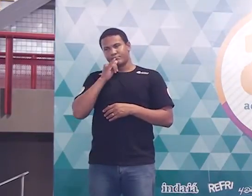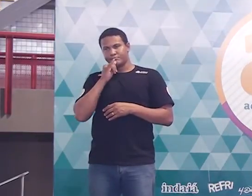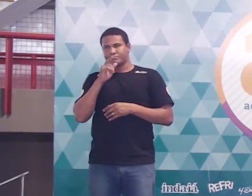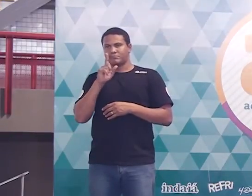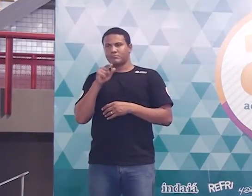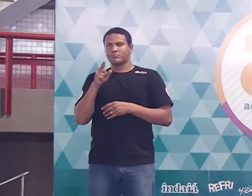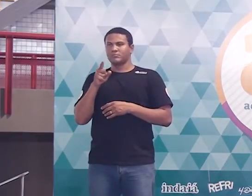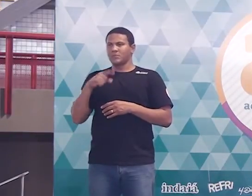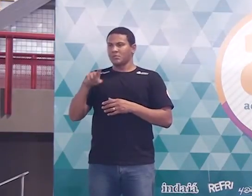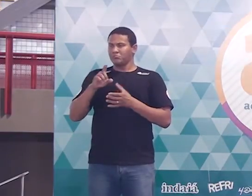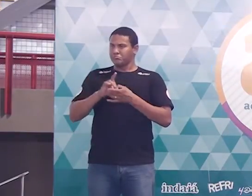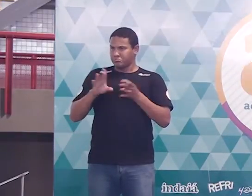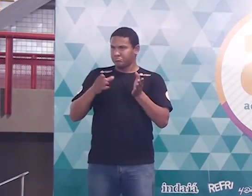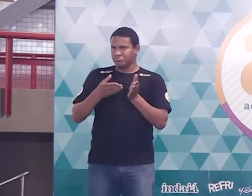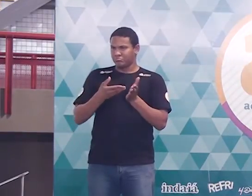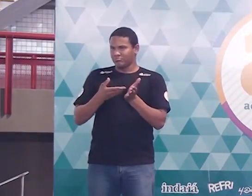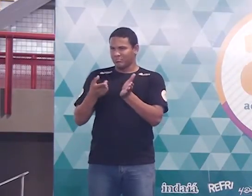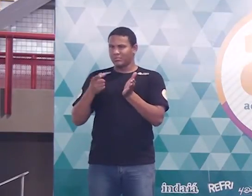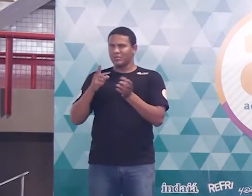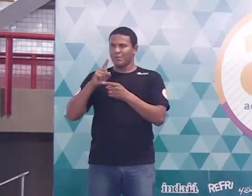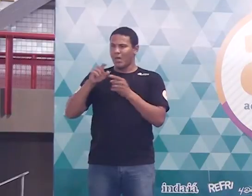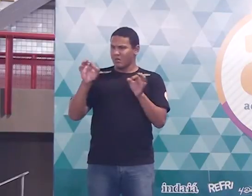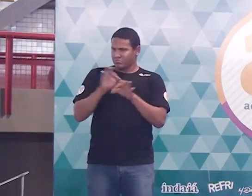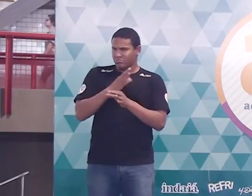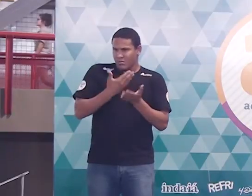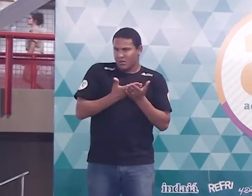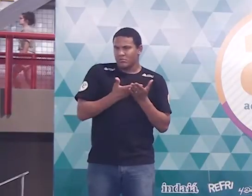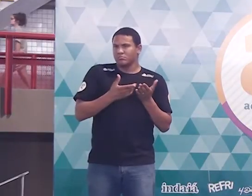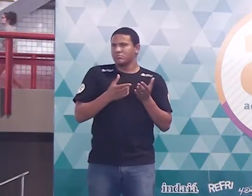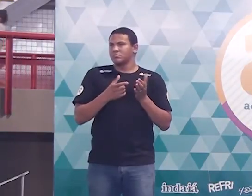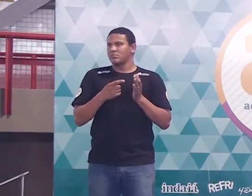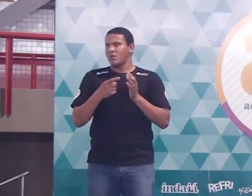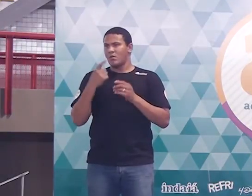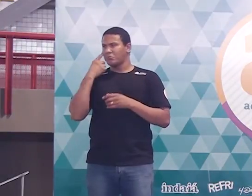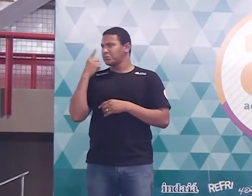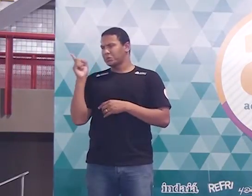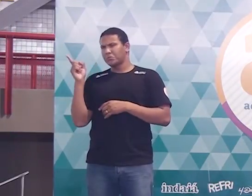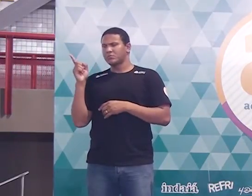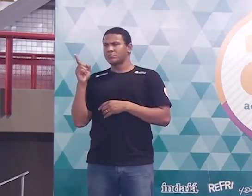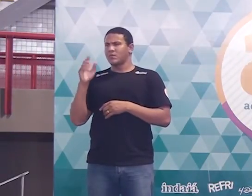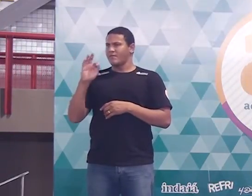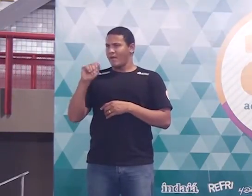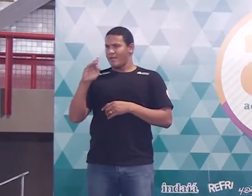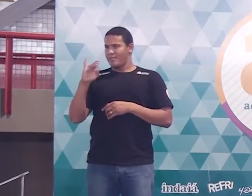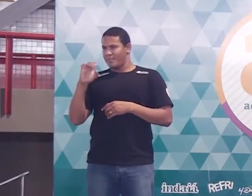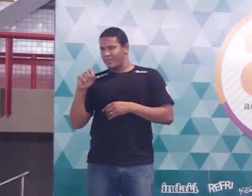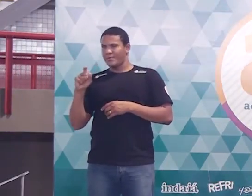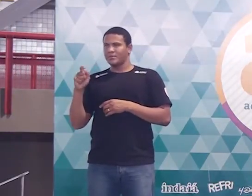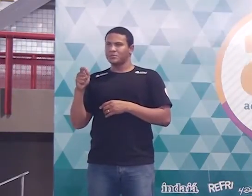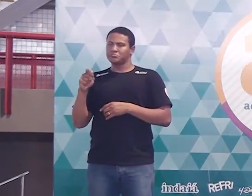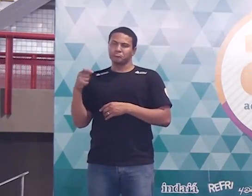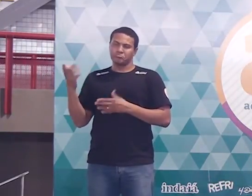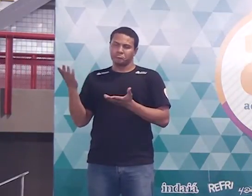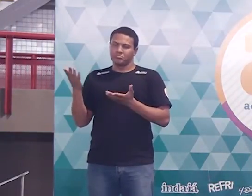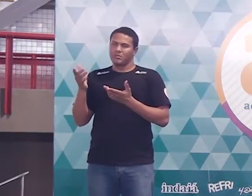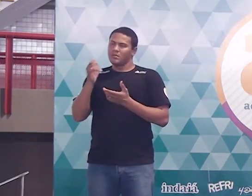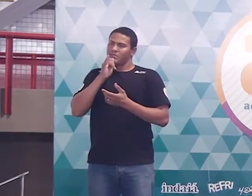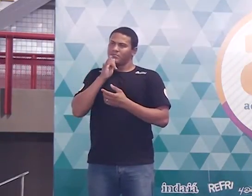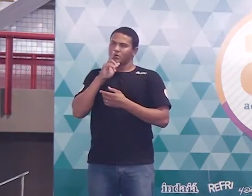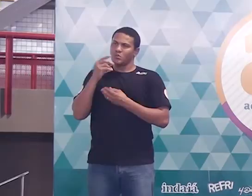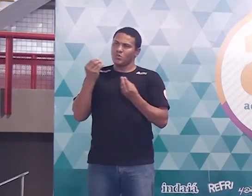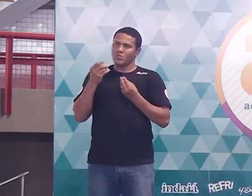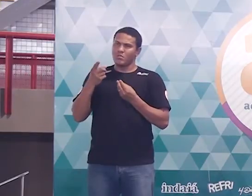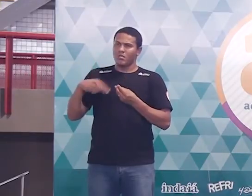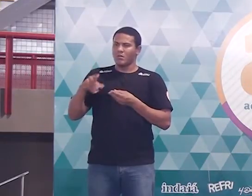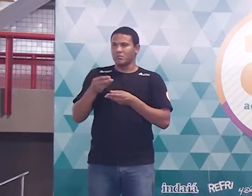vocês, logo após a nossa aula, eu vou ver depois com o professor Fábio Frota como é que ele vai